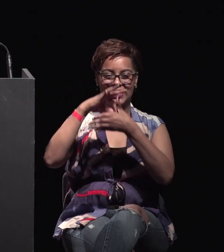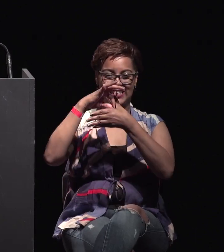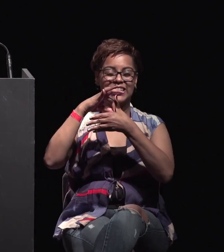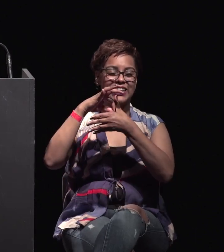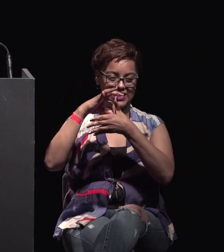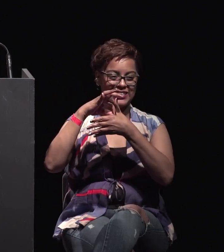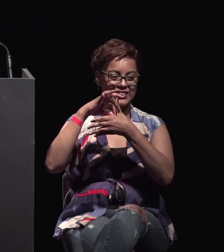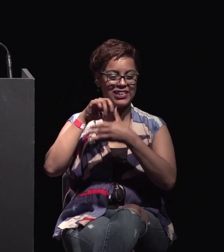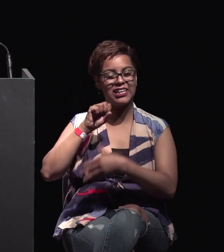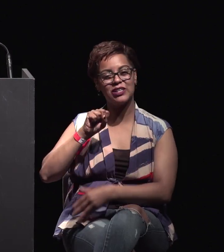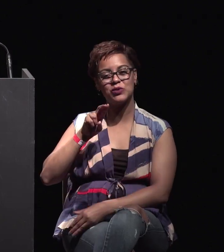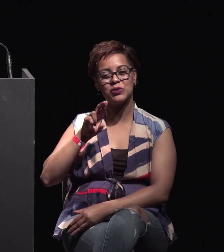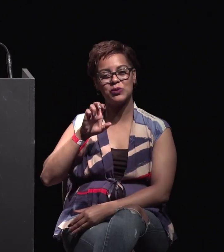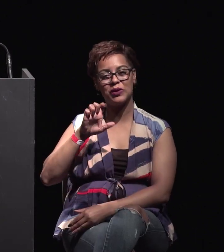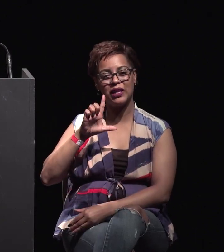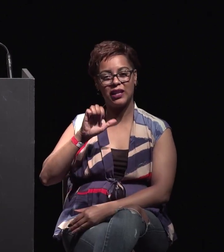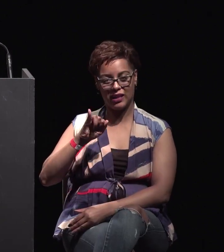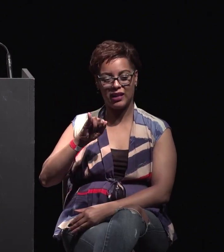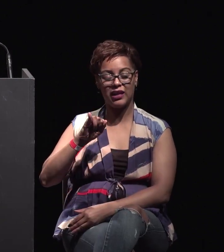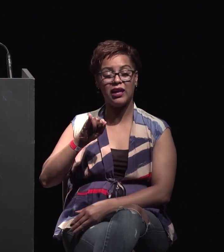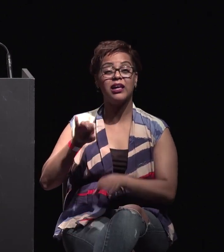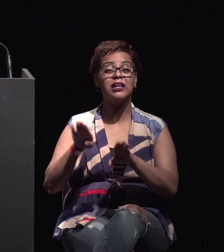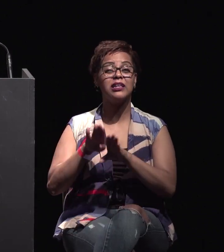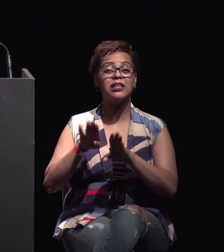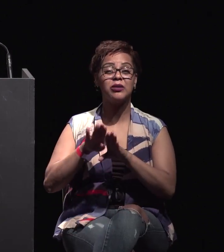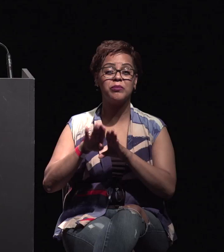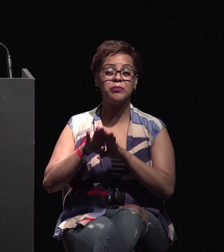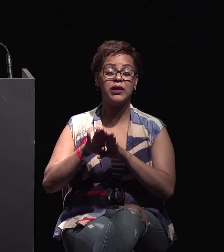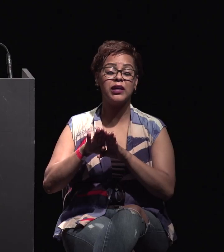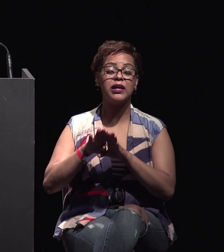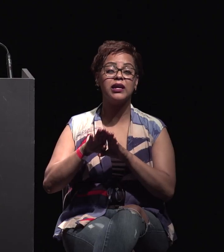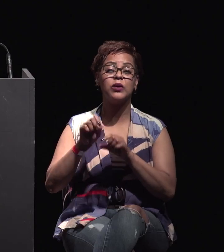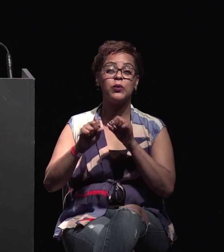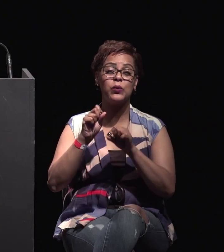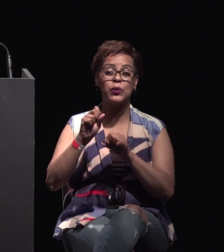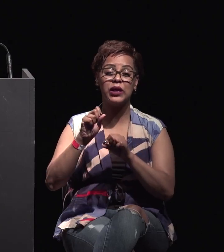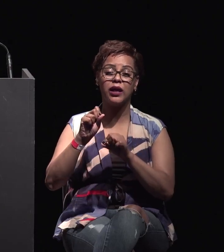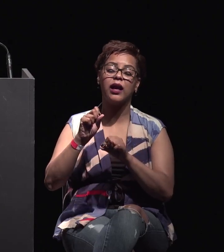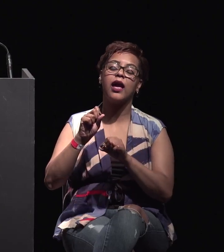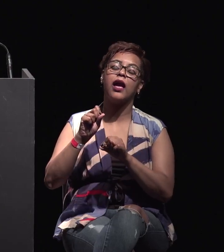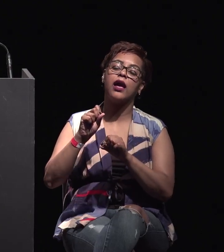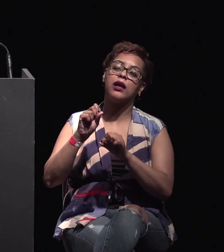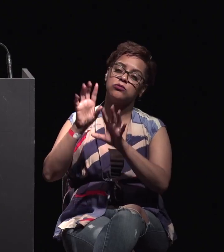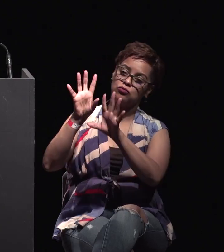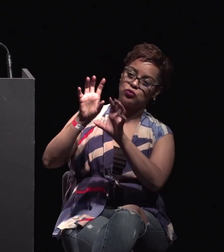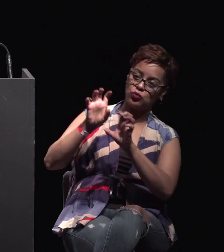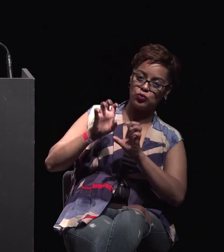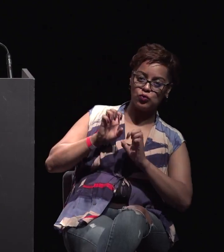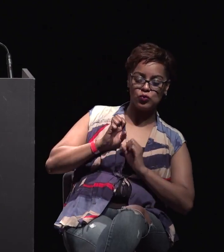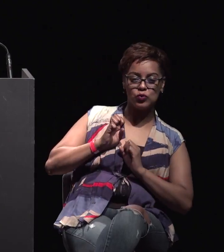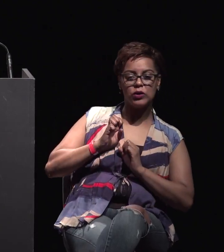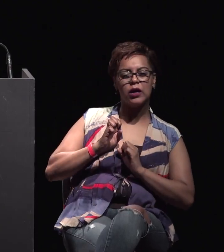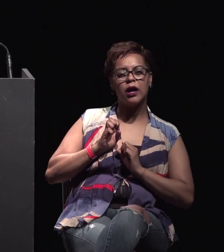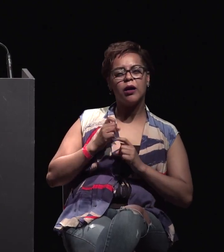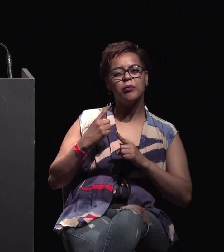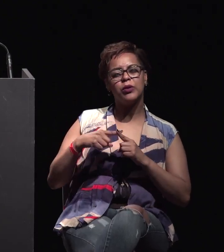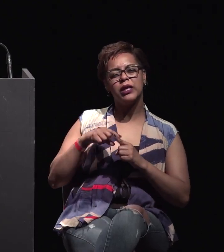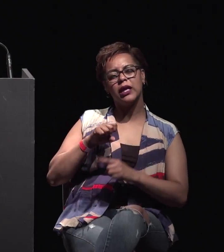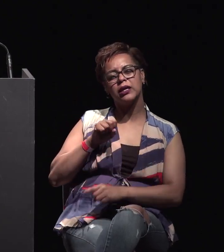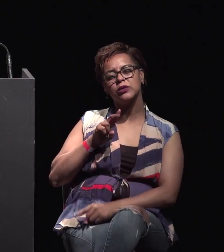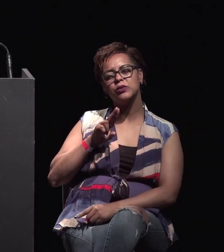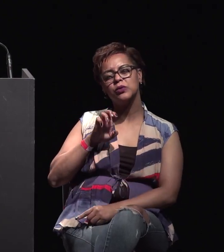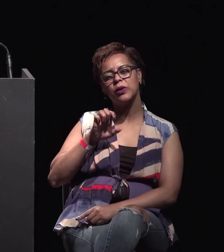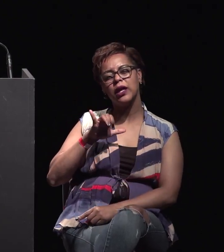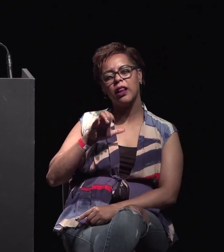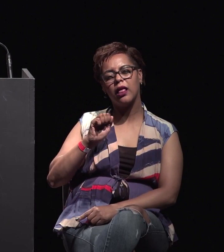tempo também que é um empréstimo do nome de Sueli, uma forma que Sueli tem de avalizar